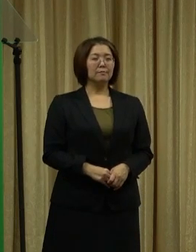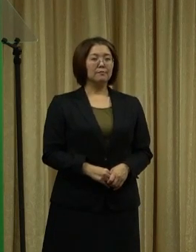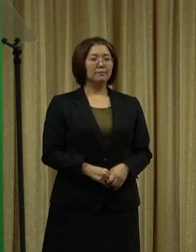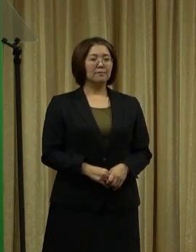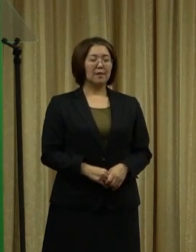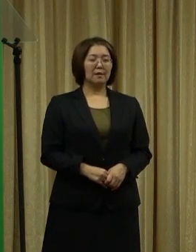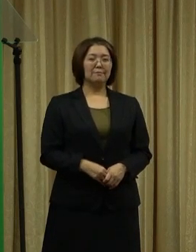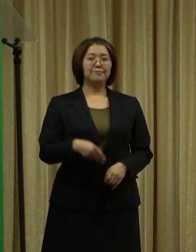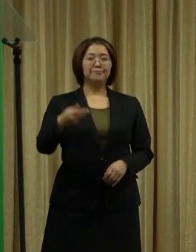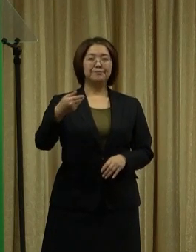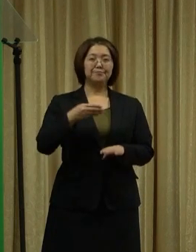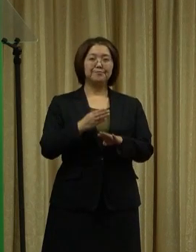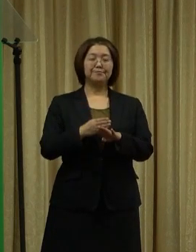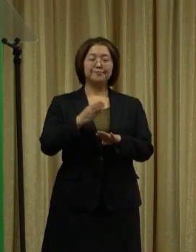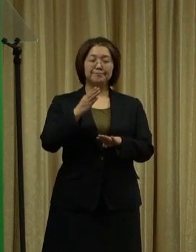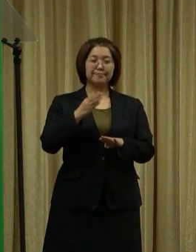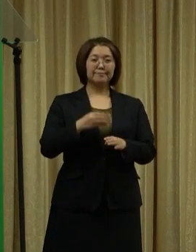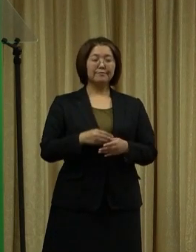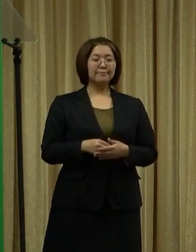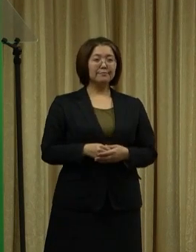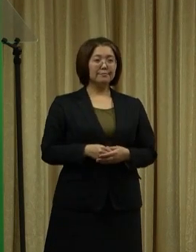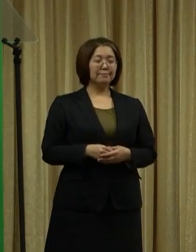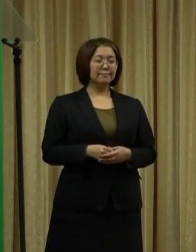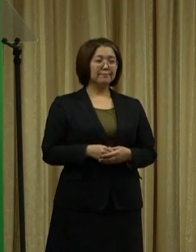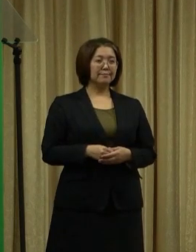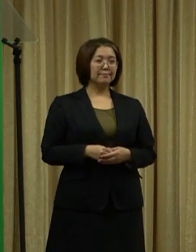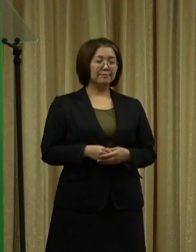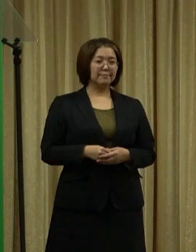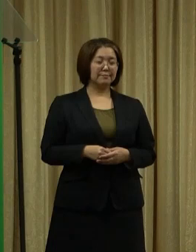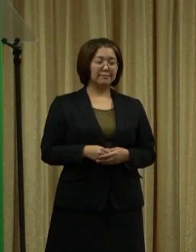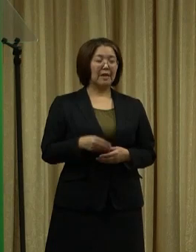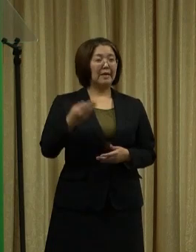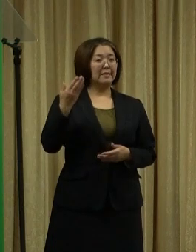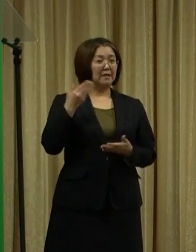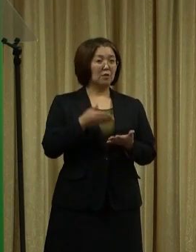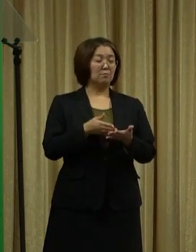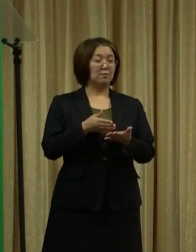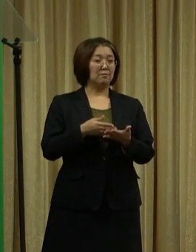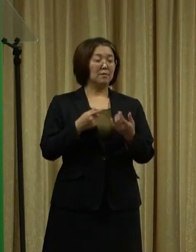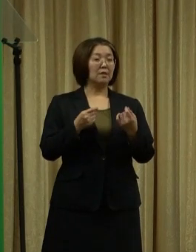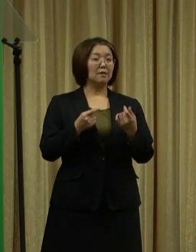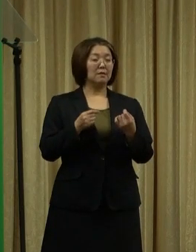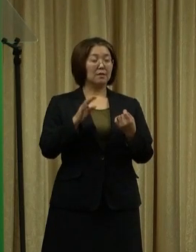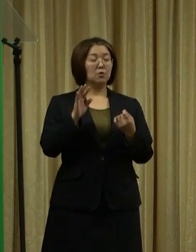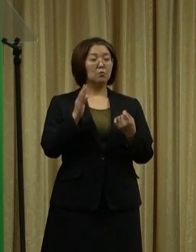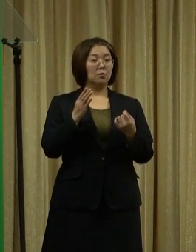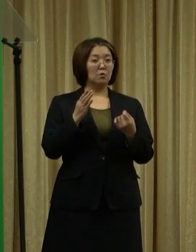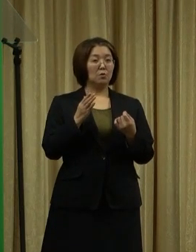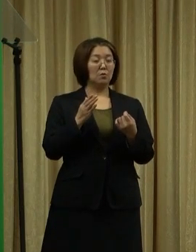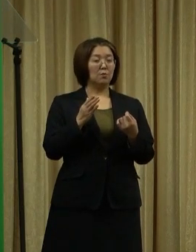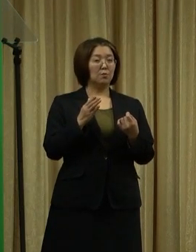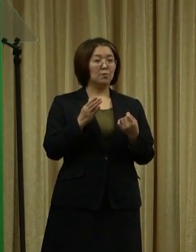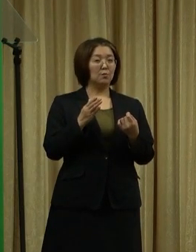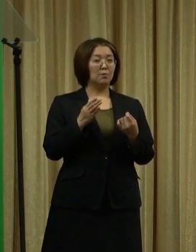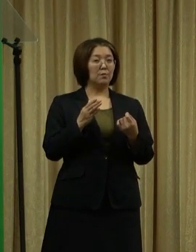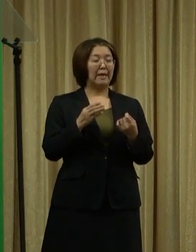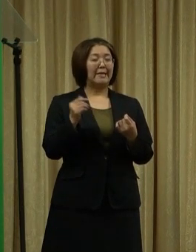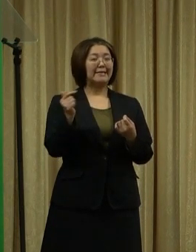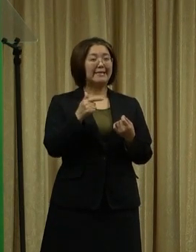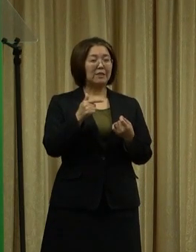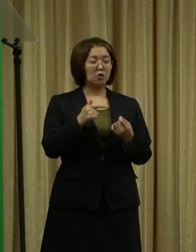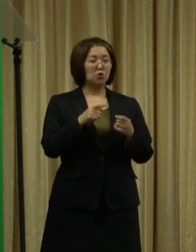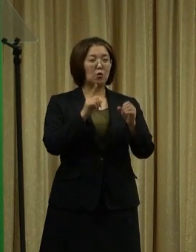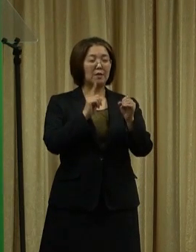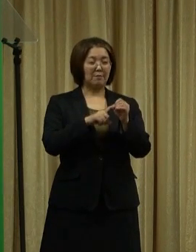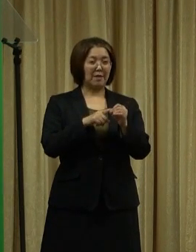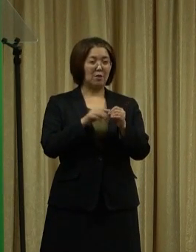はい、ありがとうございます。私は先ほどの質問に答えましたが、一定の手持ちの緊急事態用のお金を